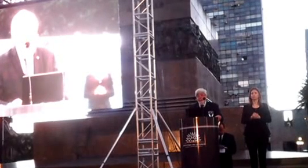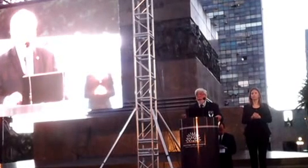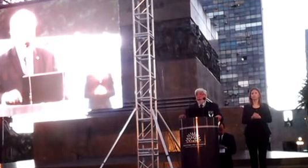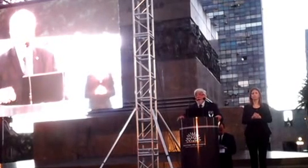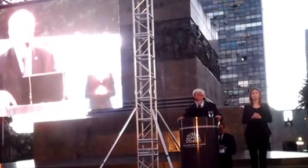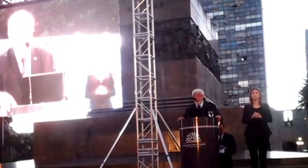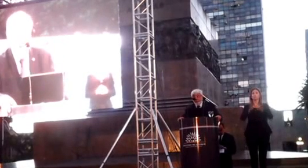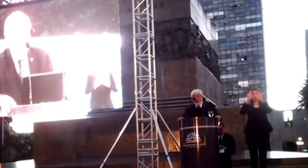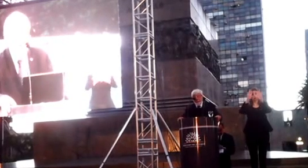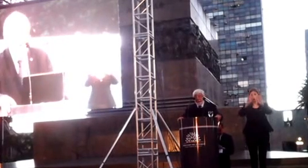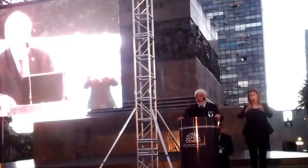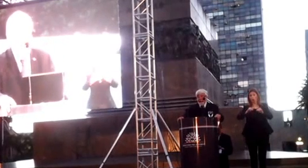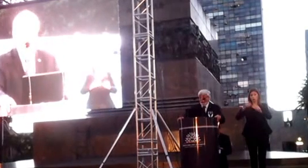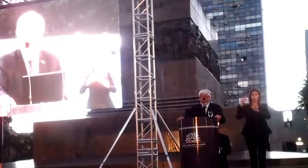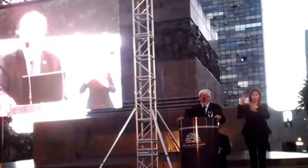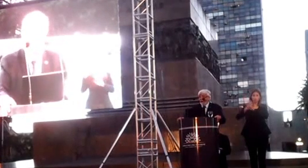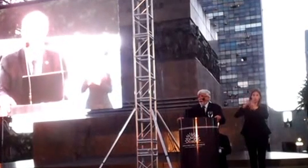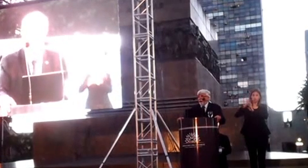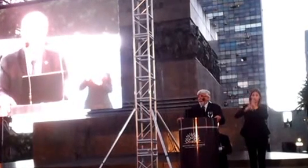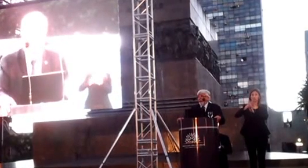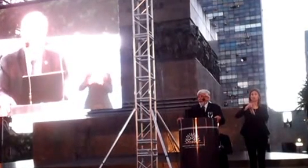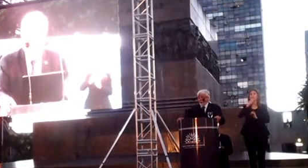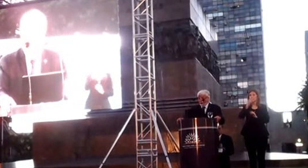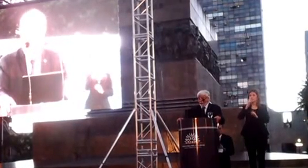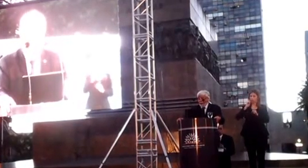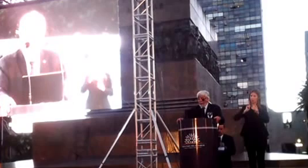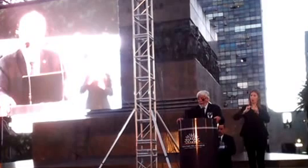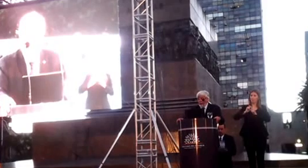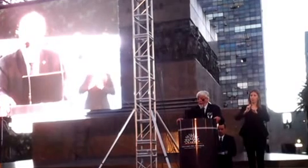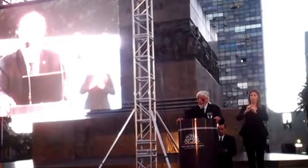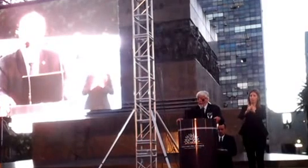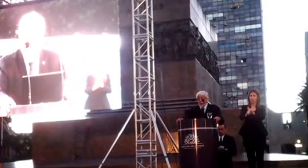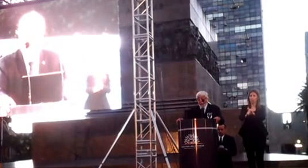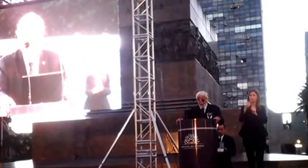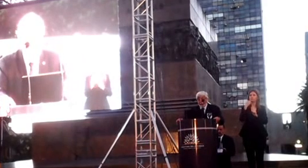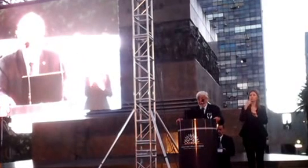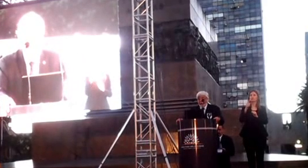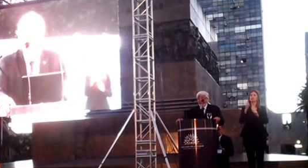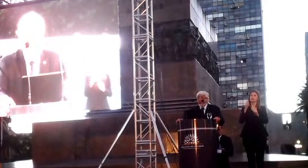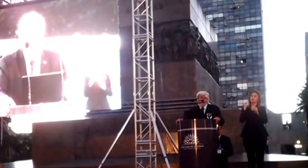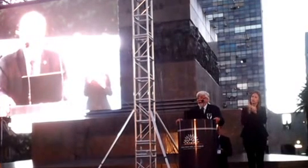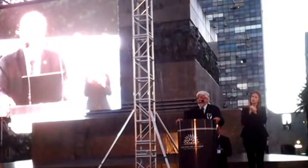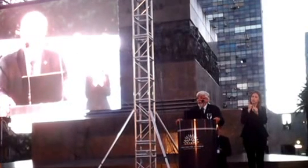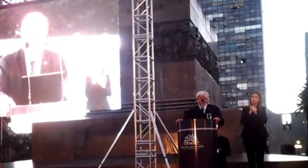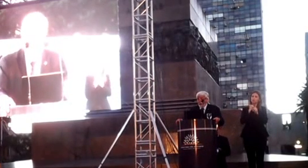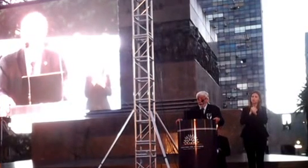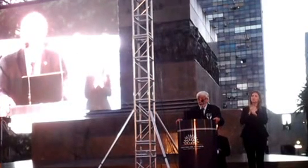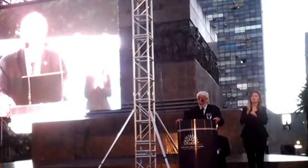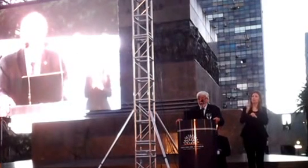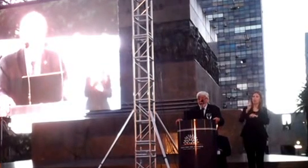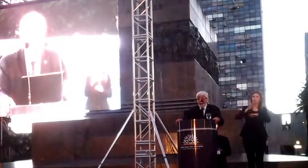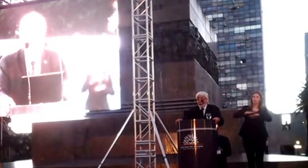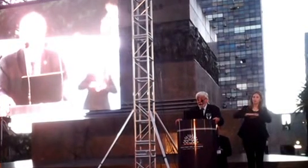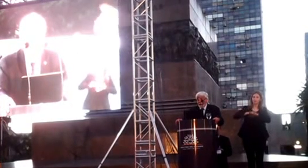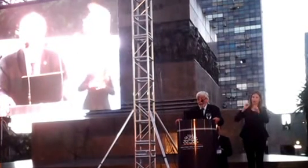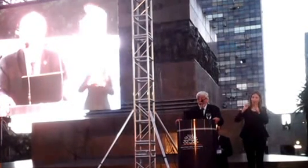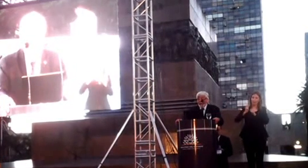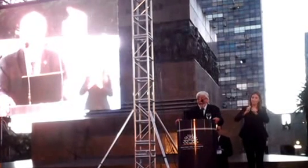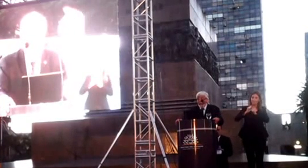Y por todo esto que decimos que estamos cambiando y que el hacedor de ese cambio ha